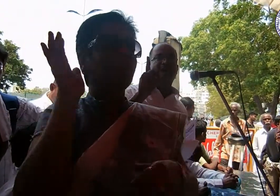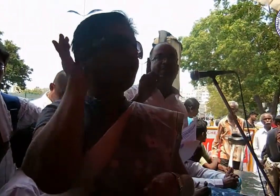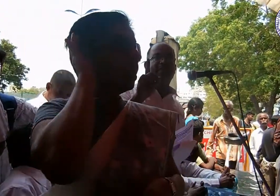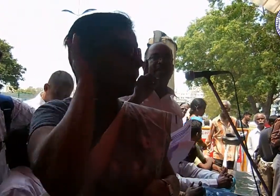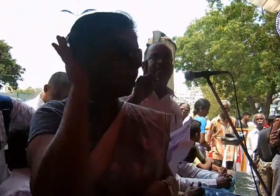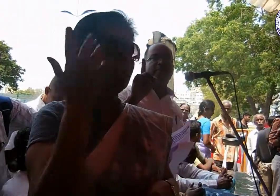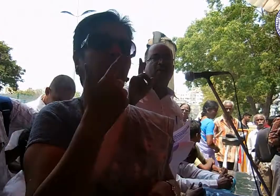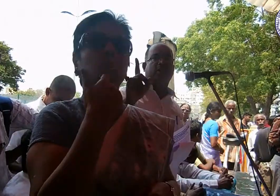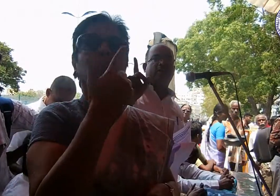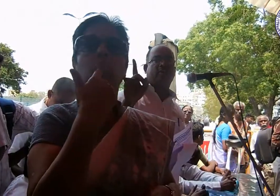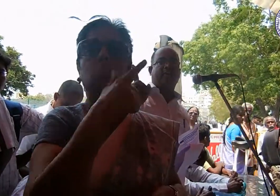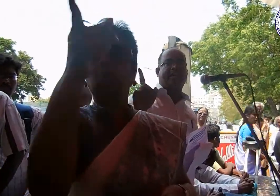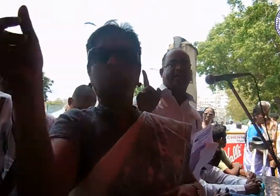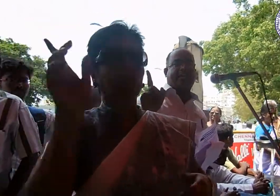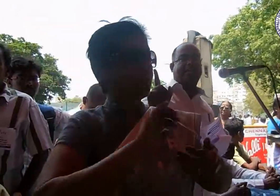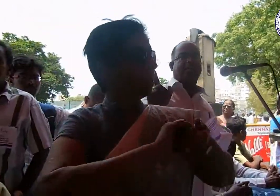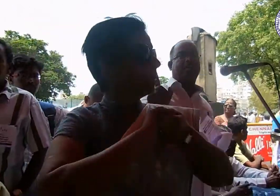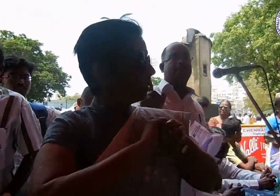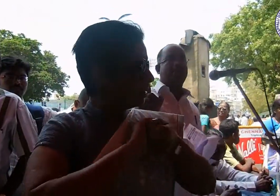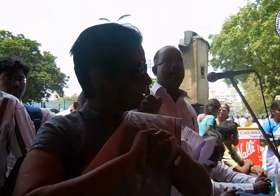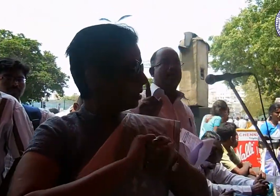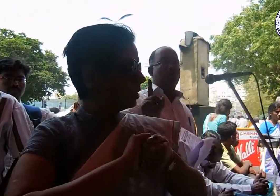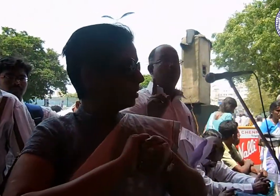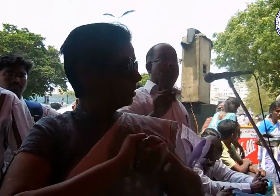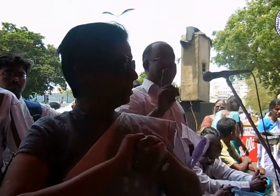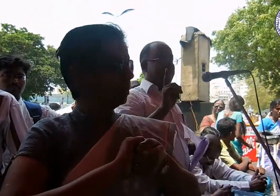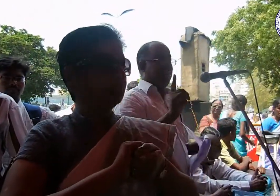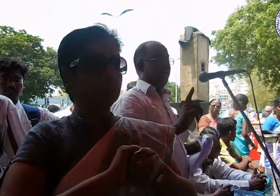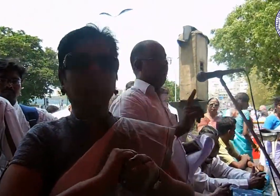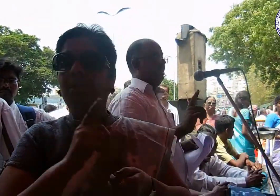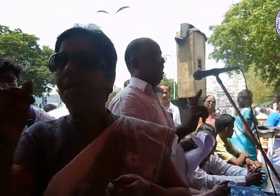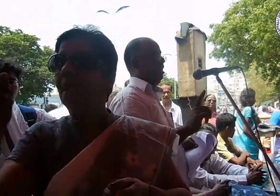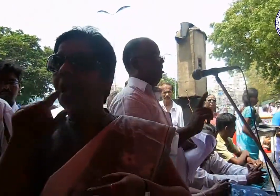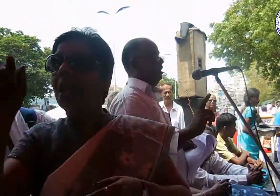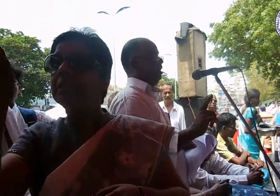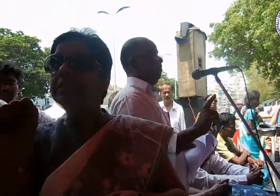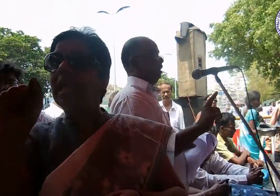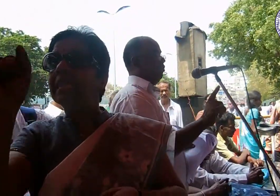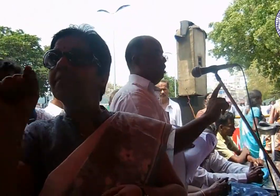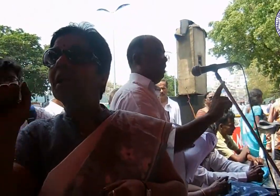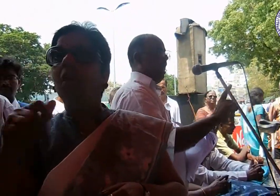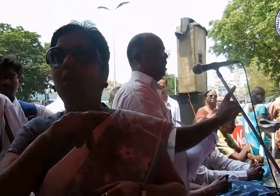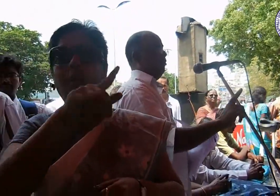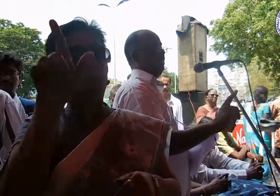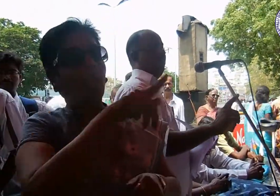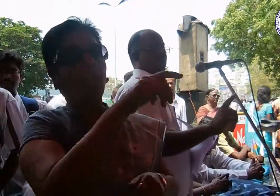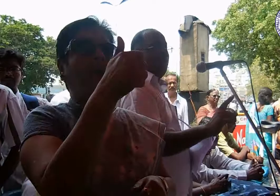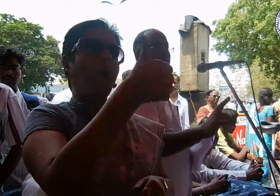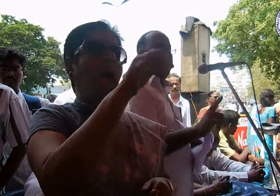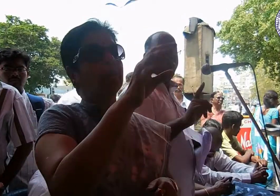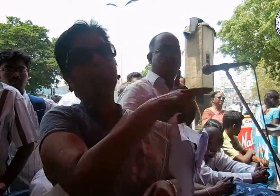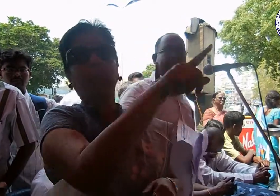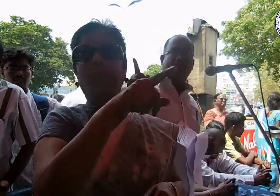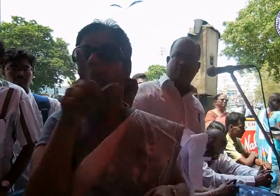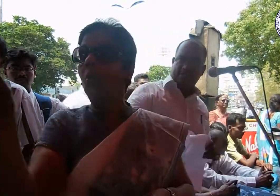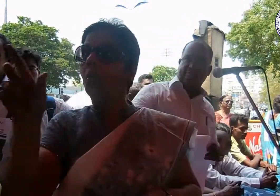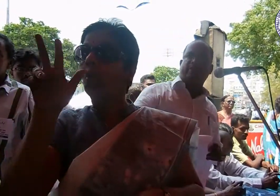வாய்ப்பை செய்த சகோதர சகோதரிகளுக்கு ஊனத்தின் சதவீதம் மற்றவங்களுக்கு 60%, ஆனா அவங்களுக்கு 80%